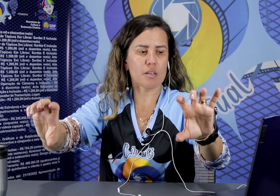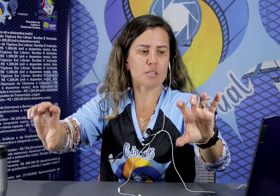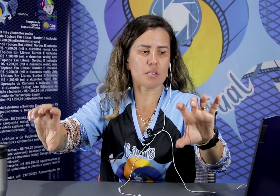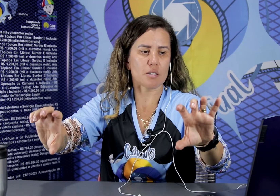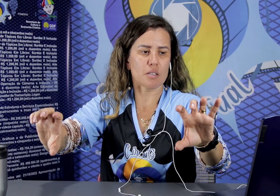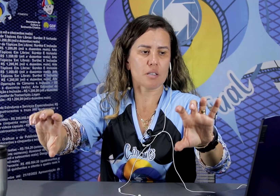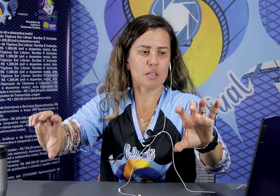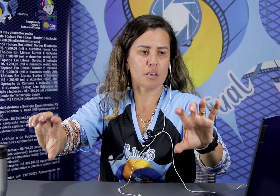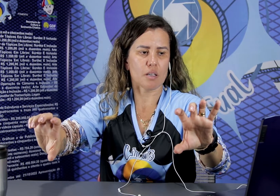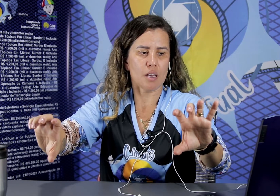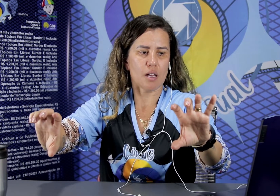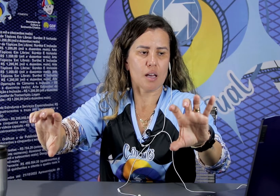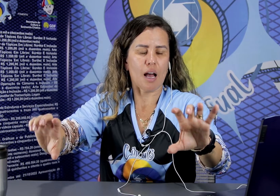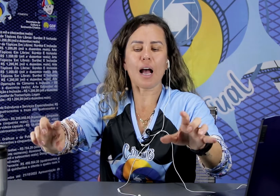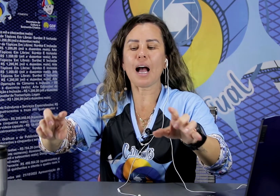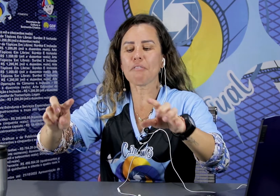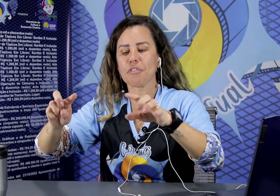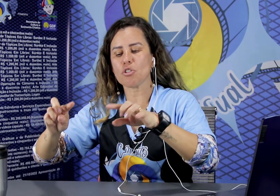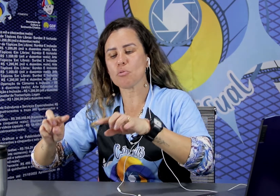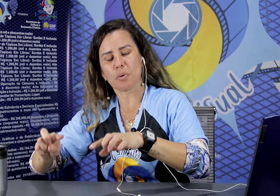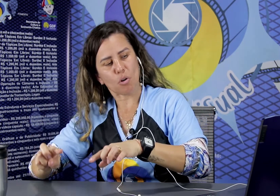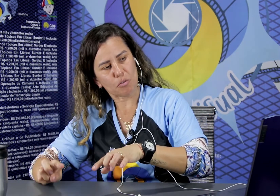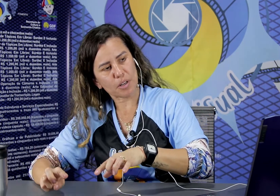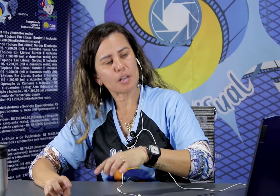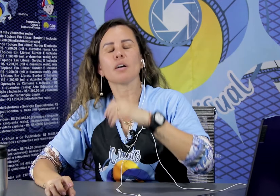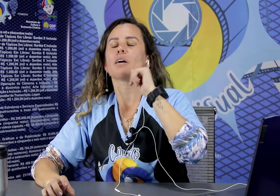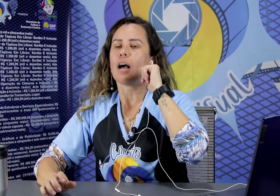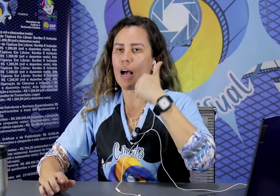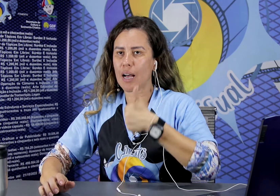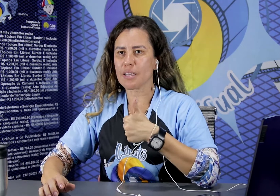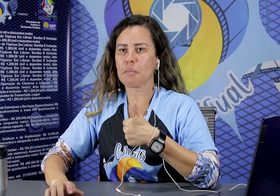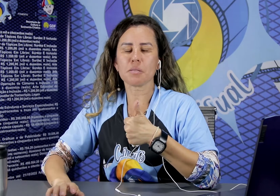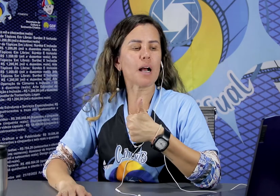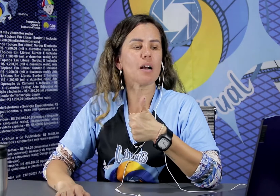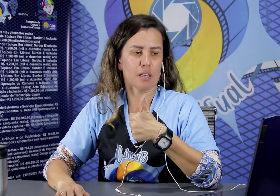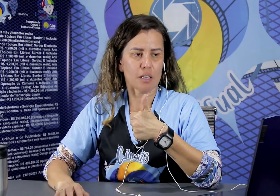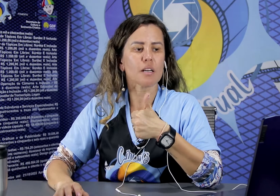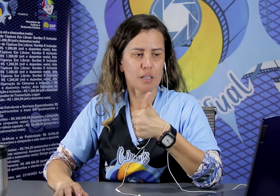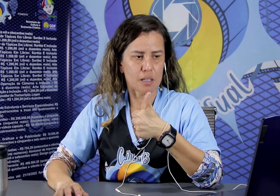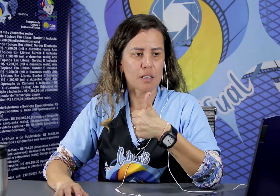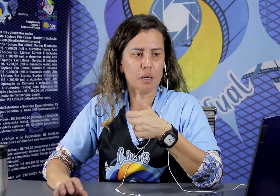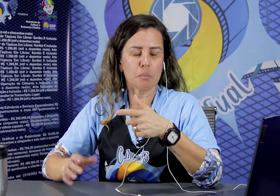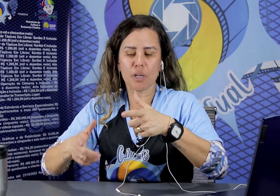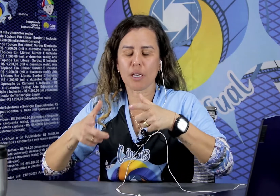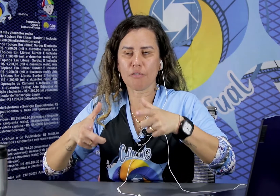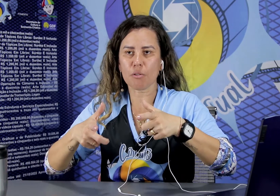português. hum, A videoprova, aí tá mais bacana, porque ele